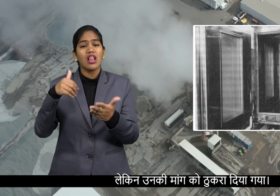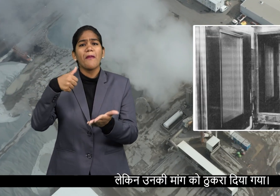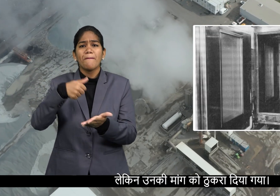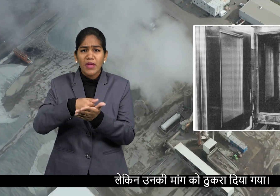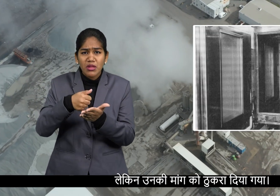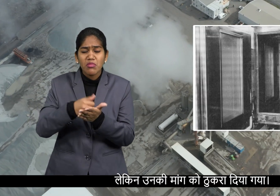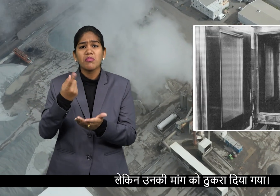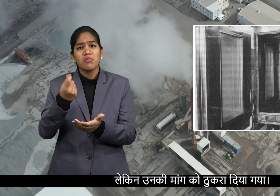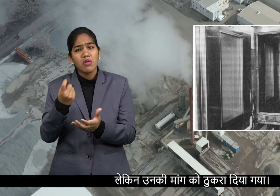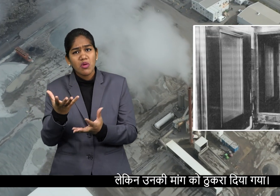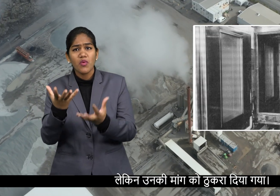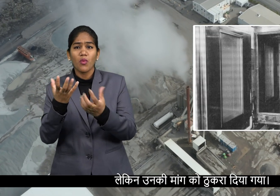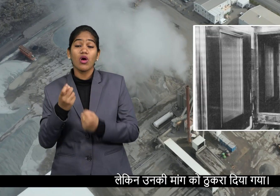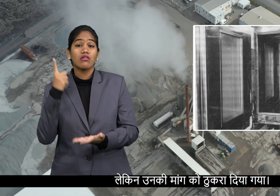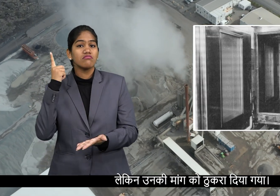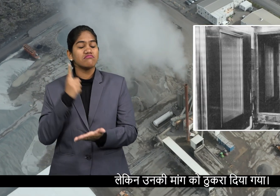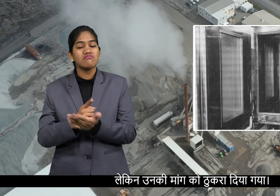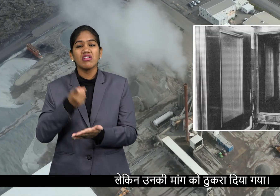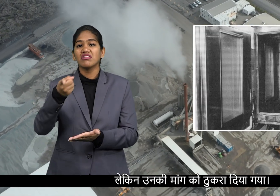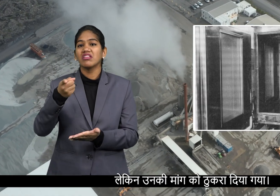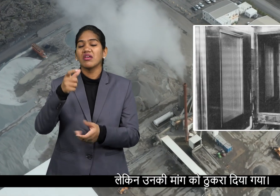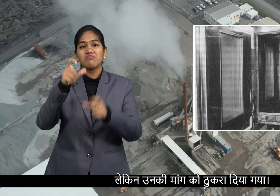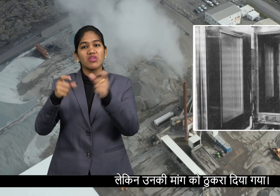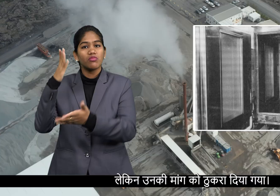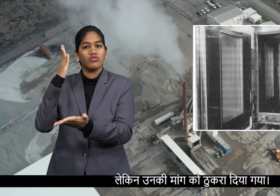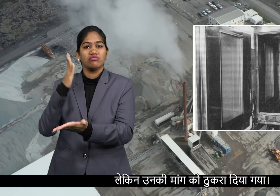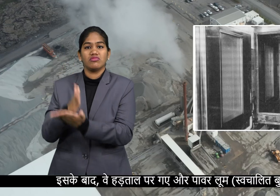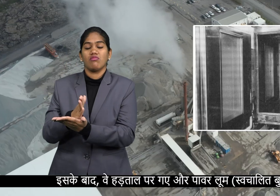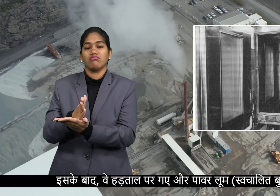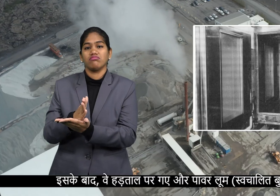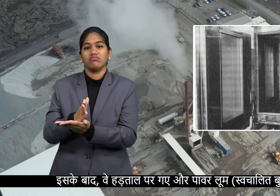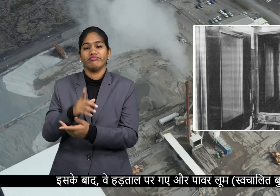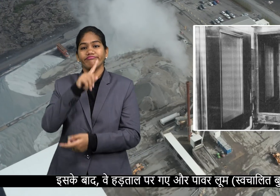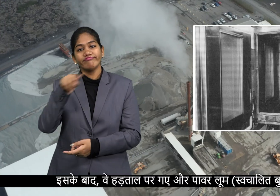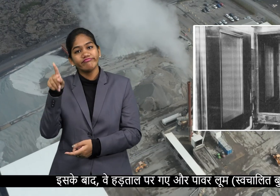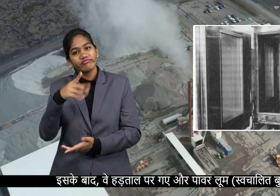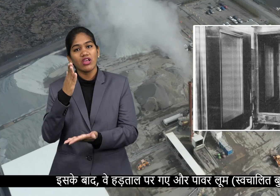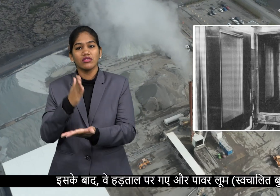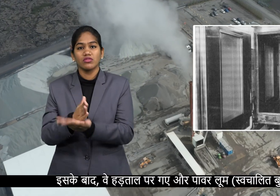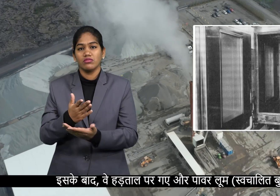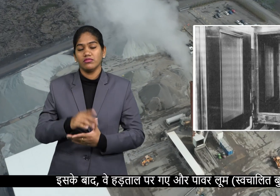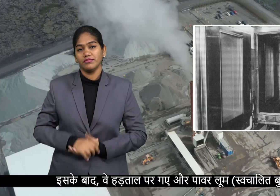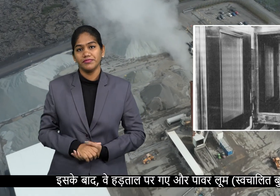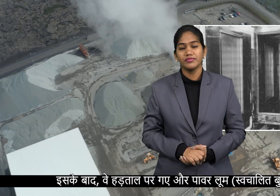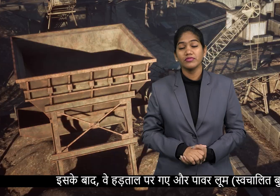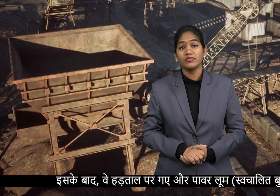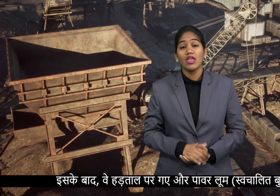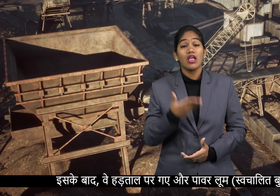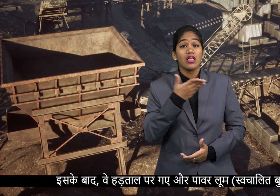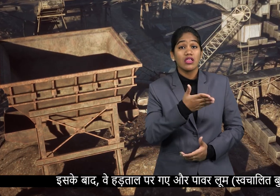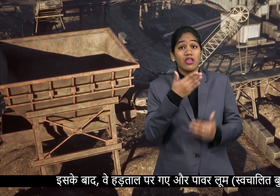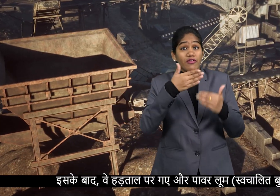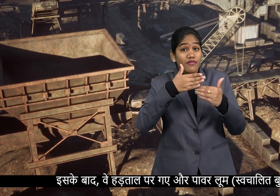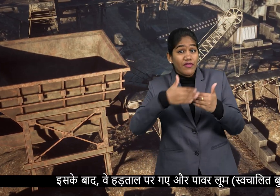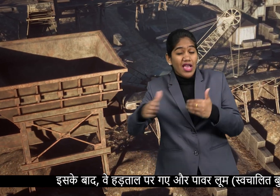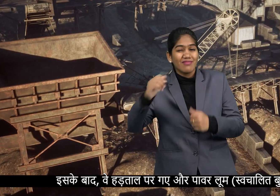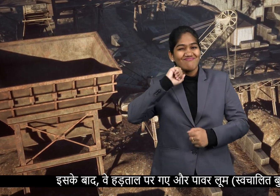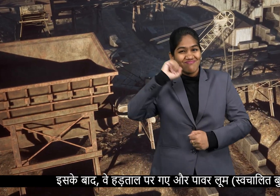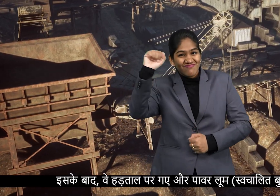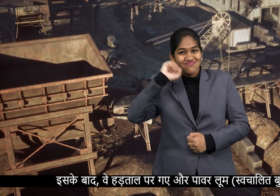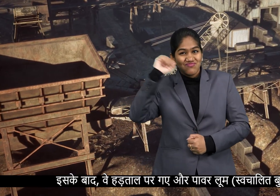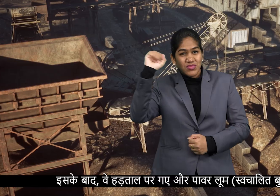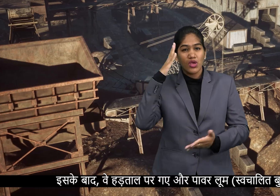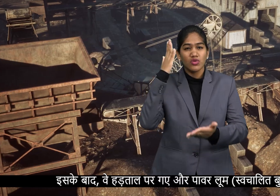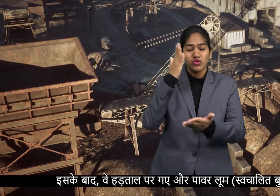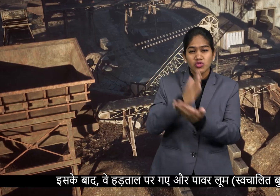लेकिन उनकी मांग को ठुकरा दिया गया। इसके बाद वे हड़ताल पर गए